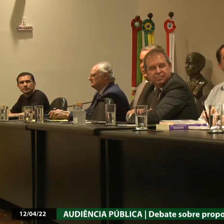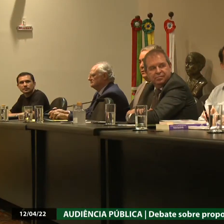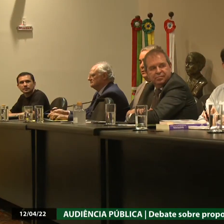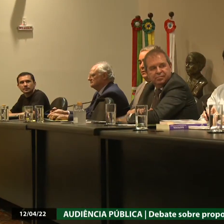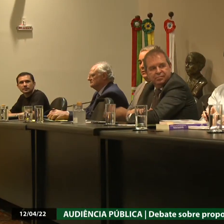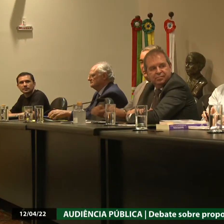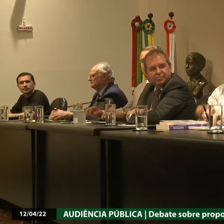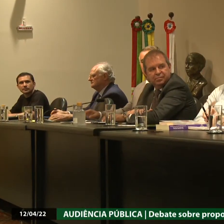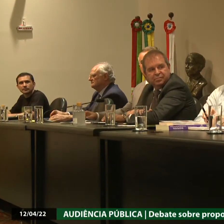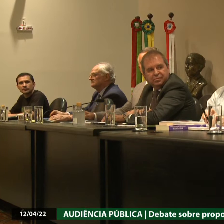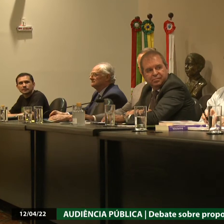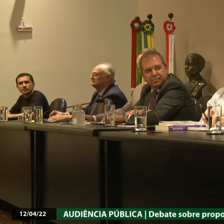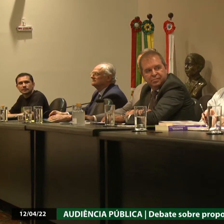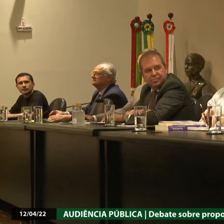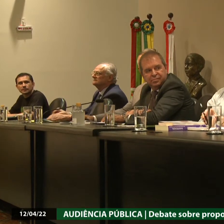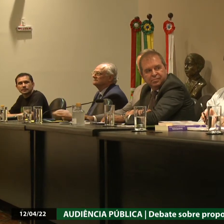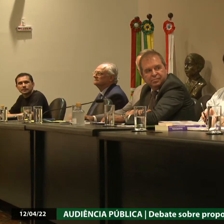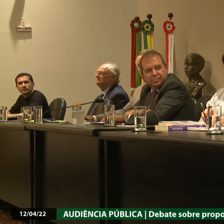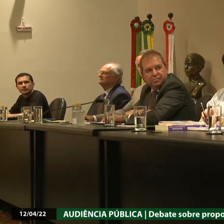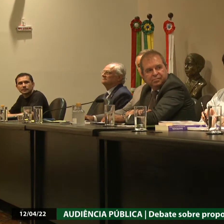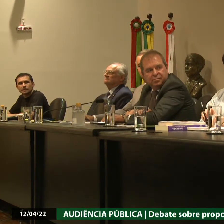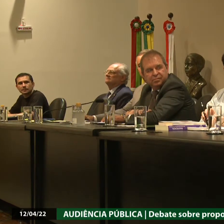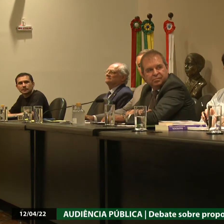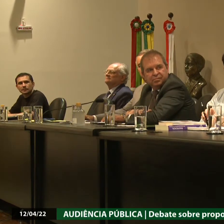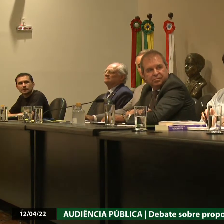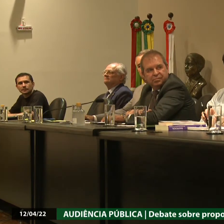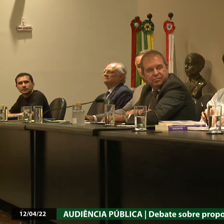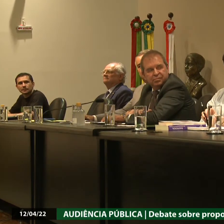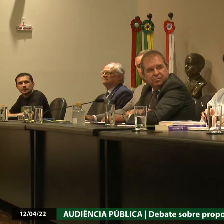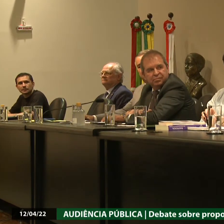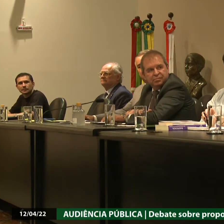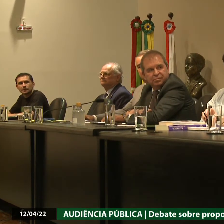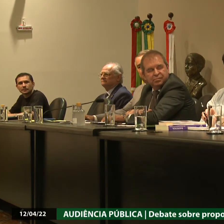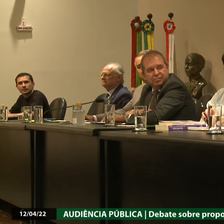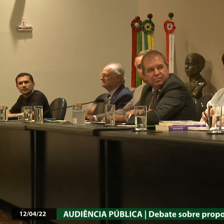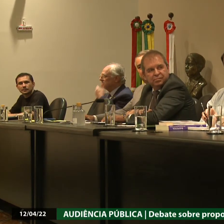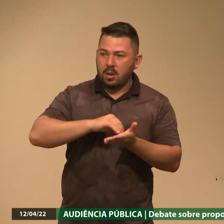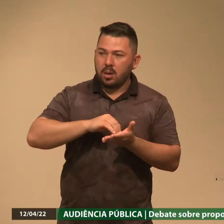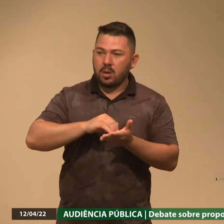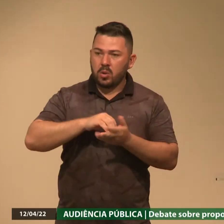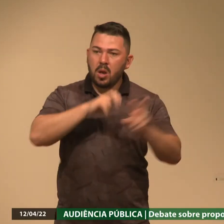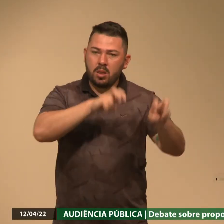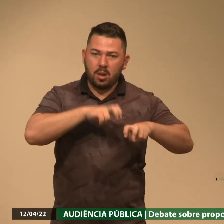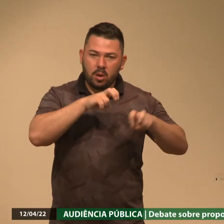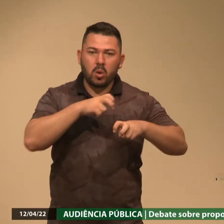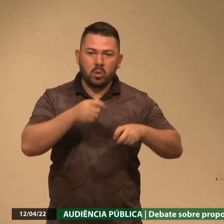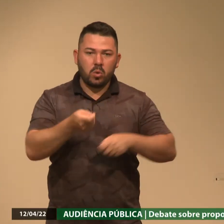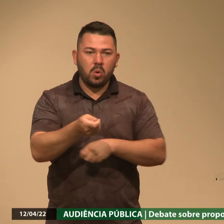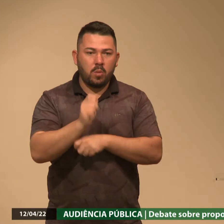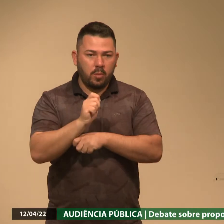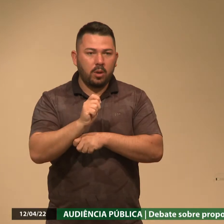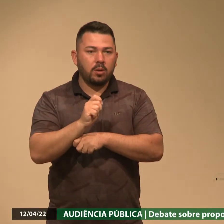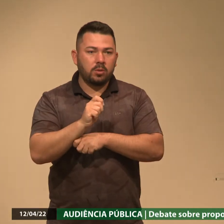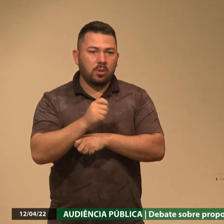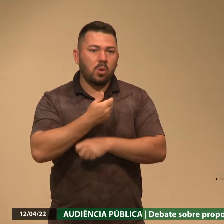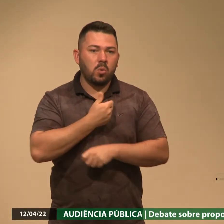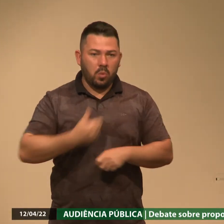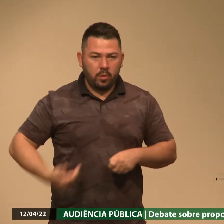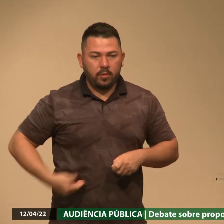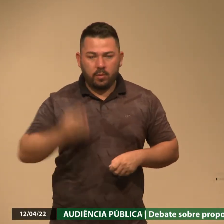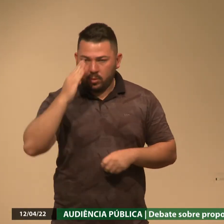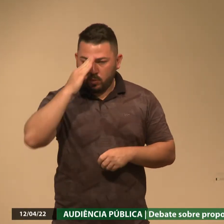eu vou lhe explicar porque é só isso secretário de Agricultura e Pesca do governo do presidente